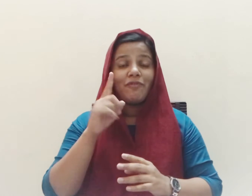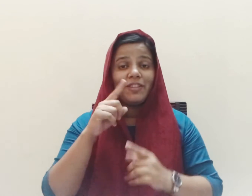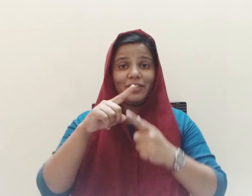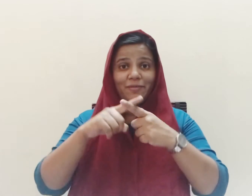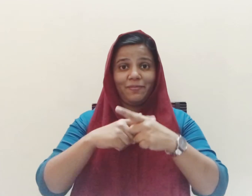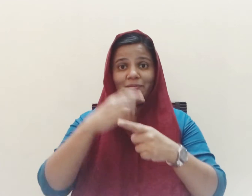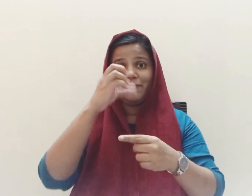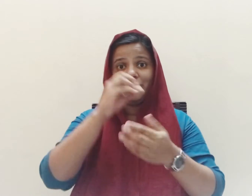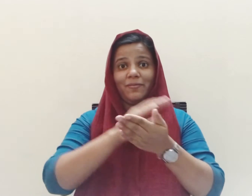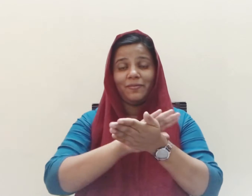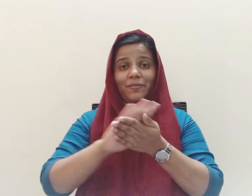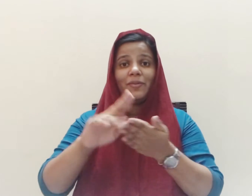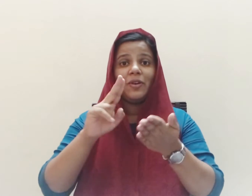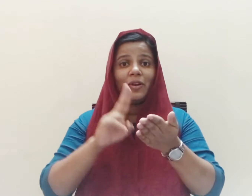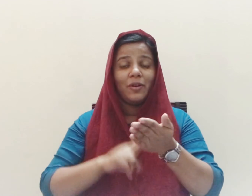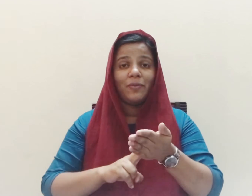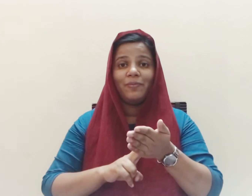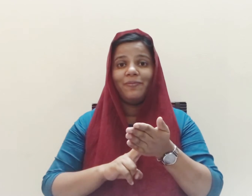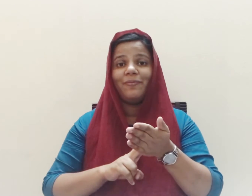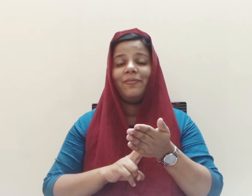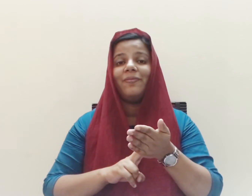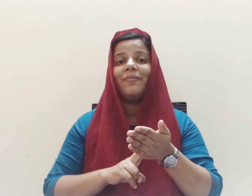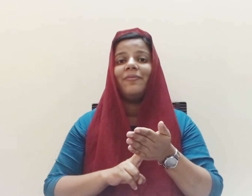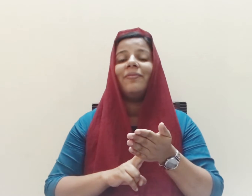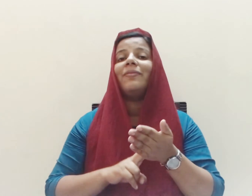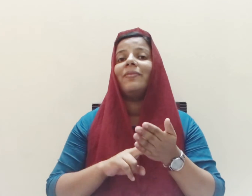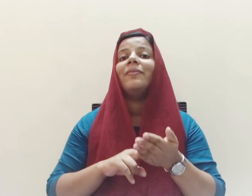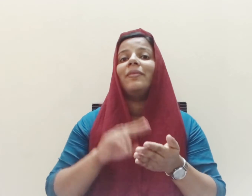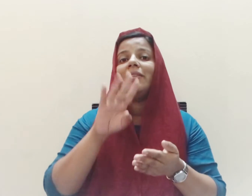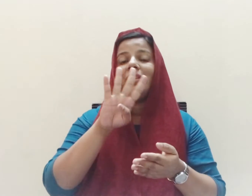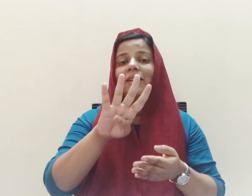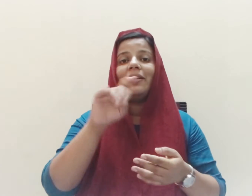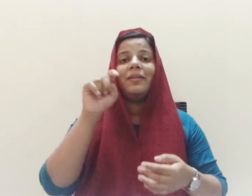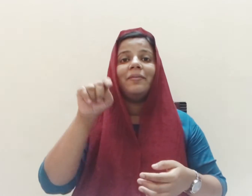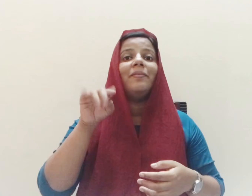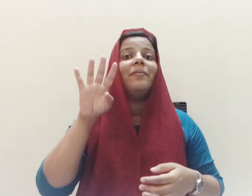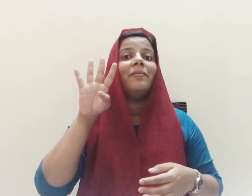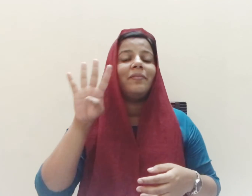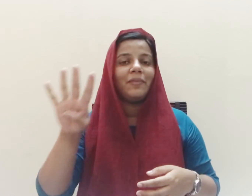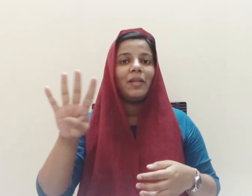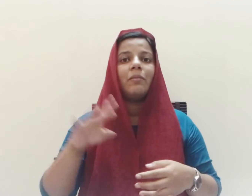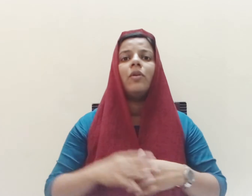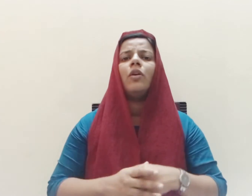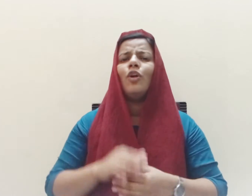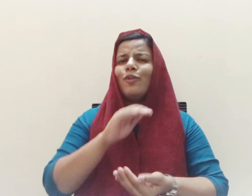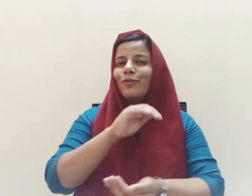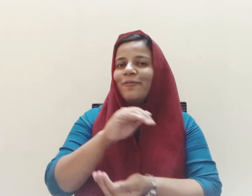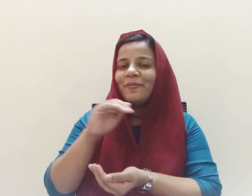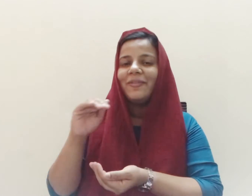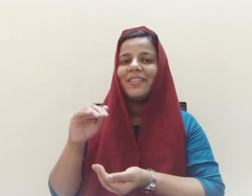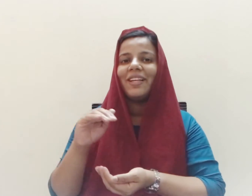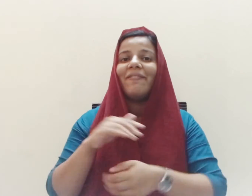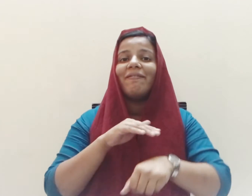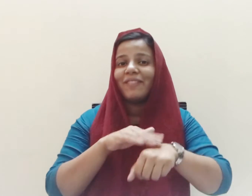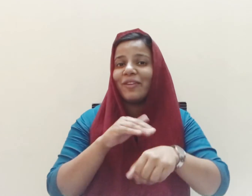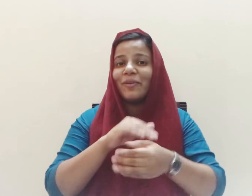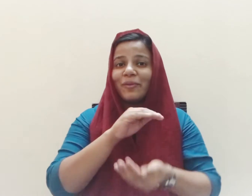ജോൺ ചാപ്റ്റർ നമ്പർ 4 വേഴ്സ് 4. 1 യോഹന്നാൻ 4-ാം അധ്യായം 4-ാമത്തെ വാക്യം. ഇവിടെ പറയുന്നത്, കുഞ്ഞുങ്ങളെ,